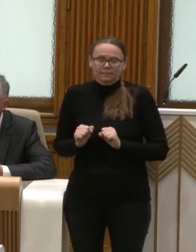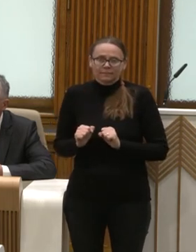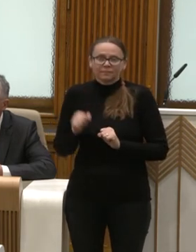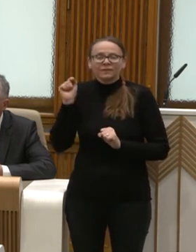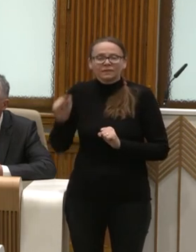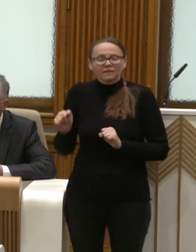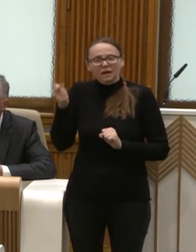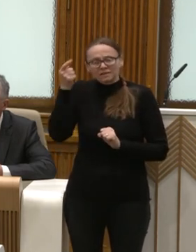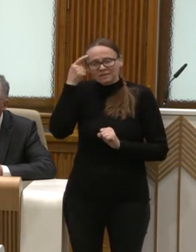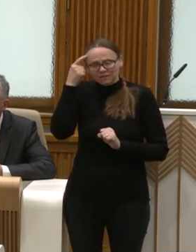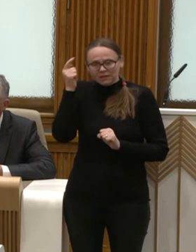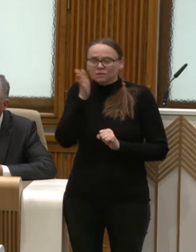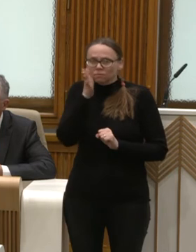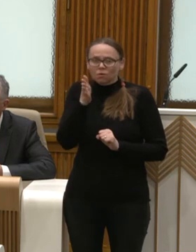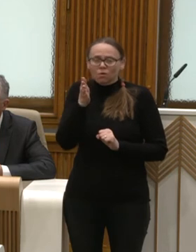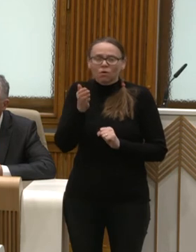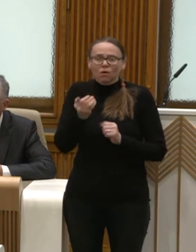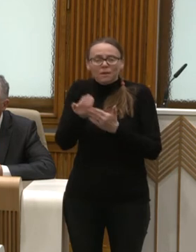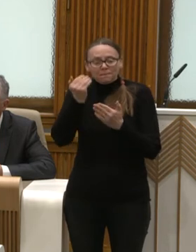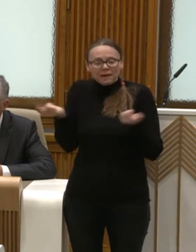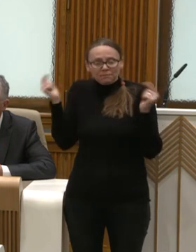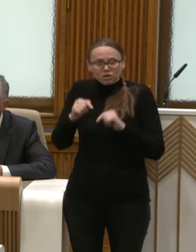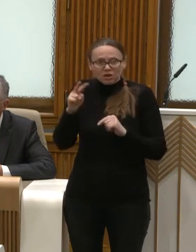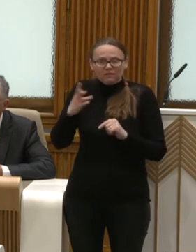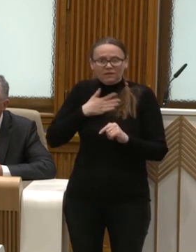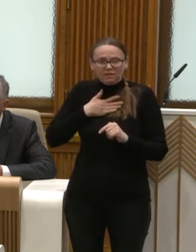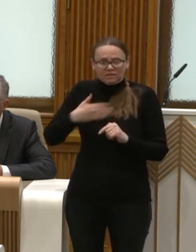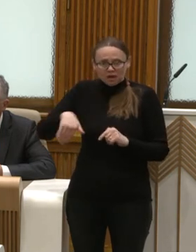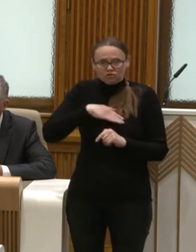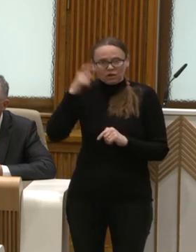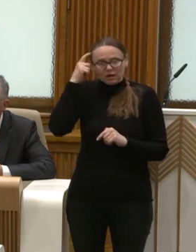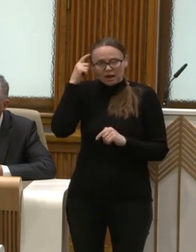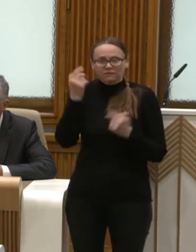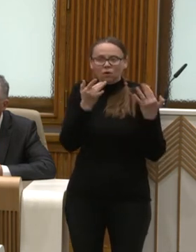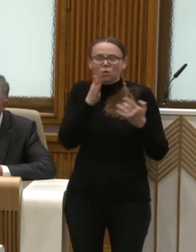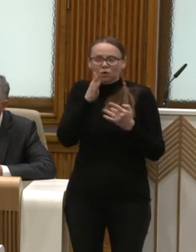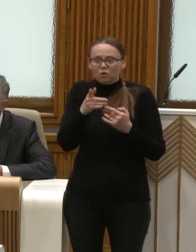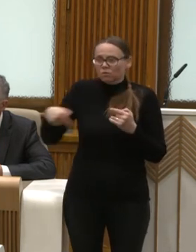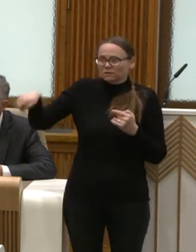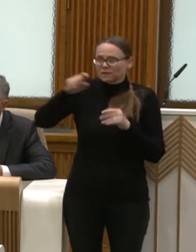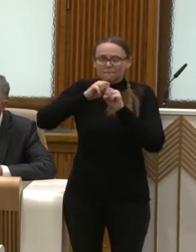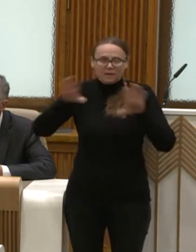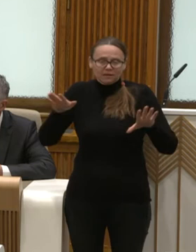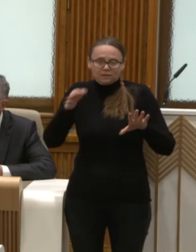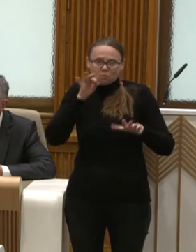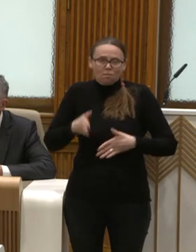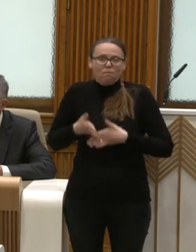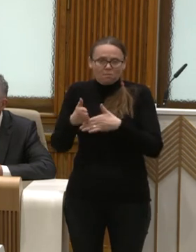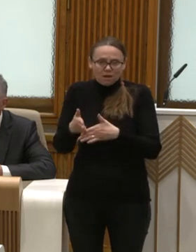ta zavest bo toliko prej prišla v naše glave, kolikor bolj boste mediji tukaj pomagali.